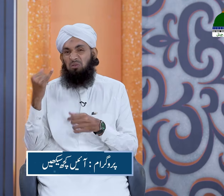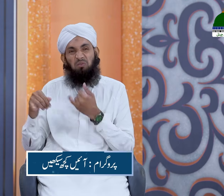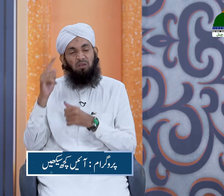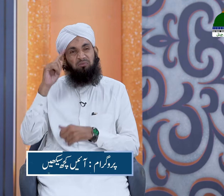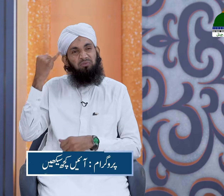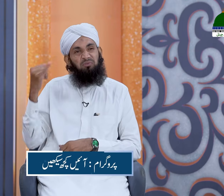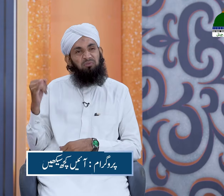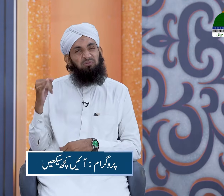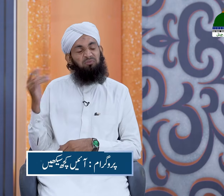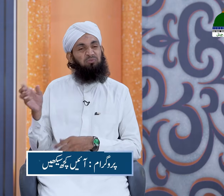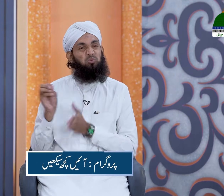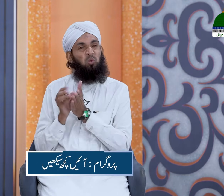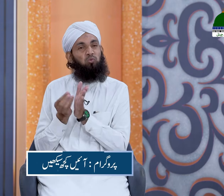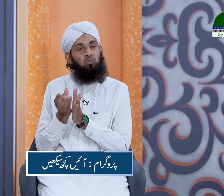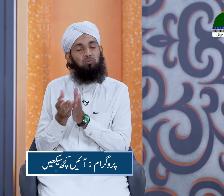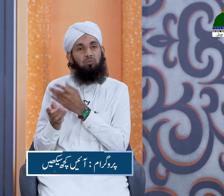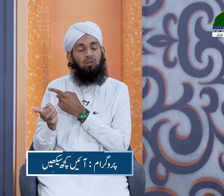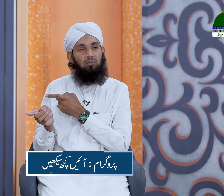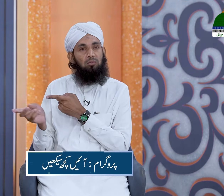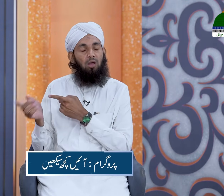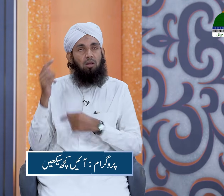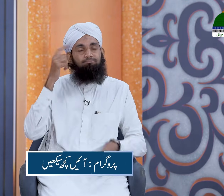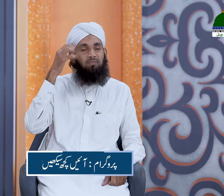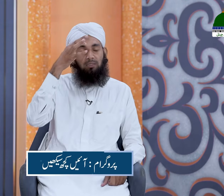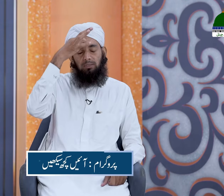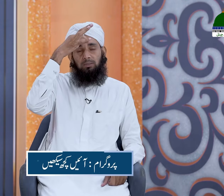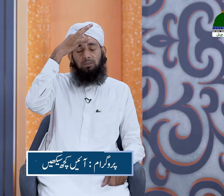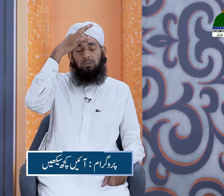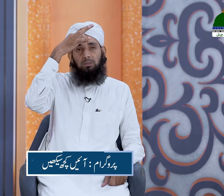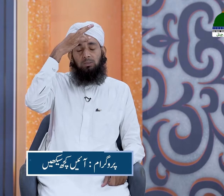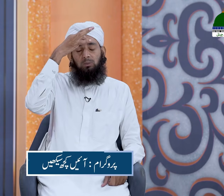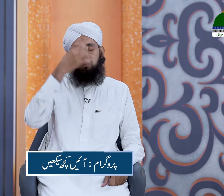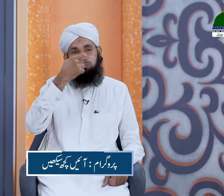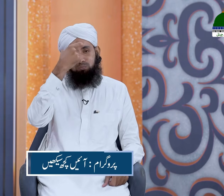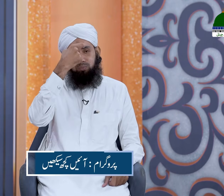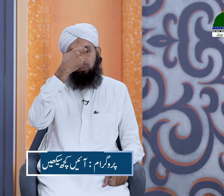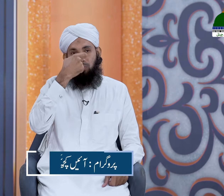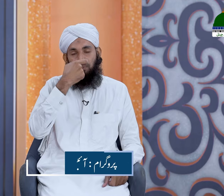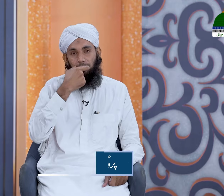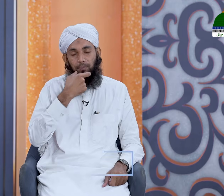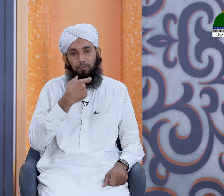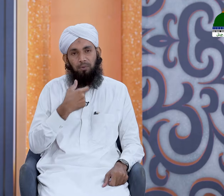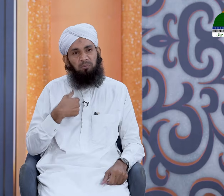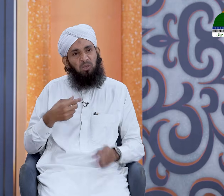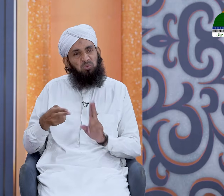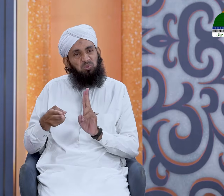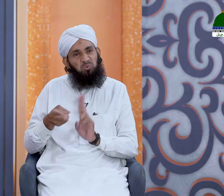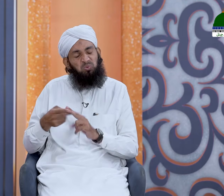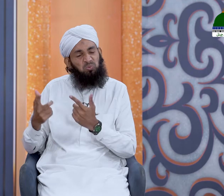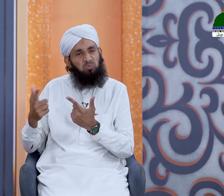ذہن میں خیالات تھے. یہ سب سن کر اس بندے کی آنکھیں بھیگ گئی کہ میرا دوست مجھ سے اتنا